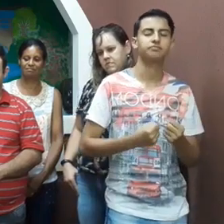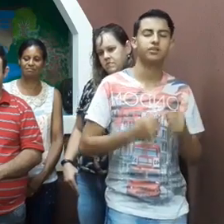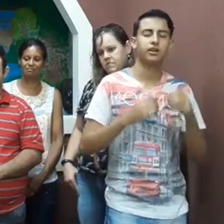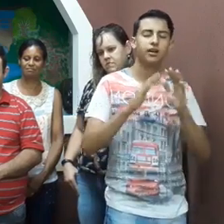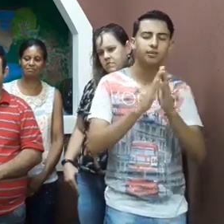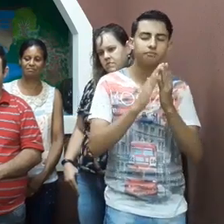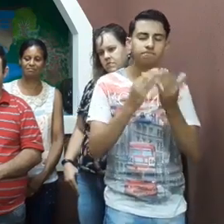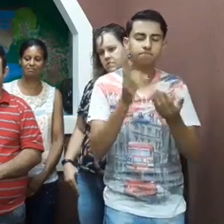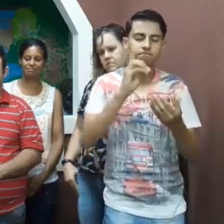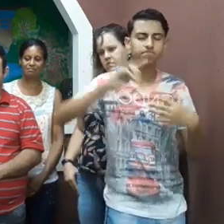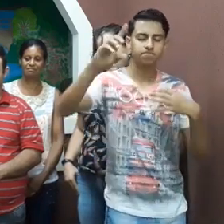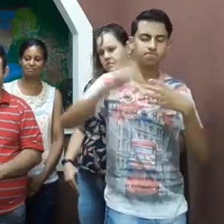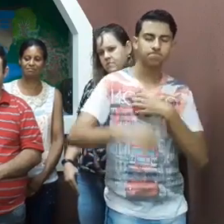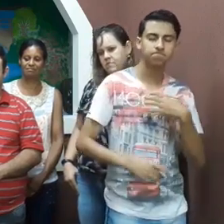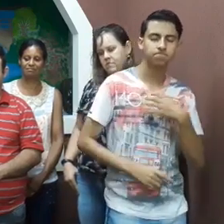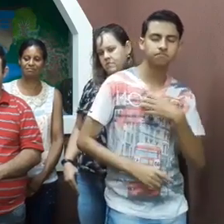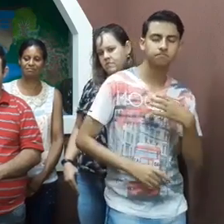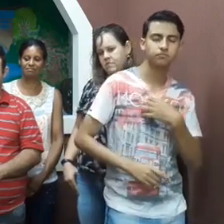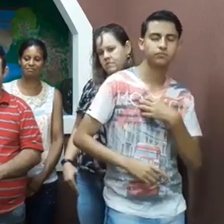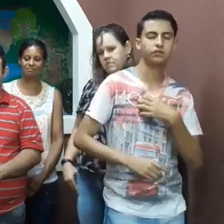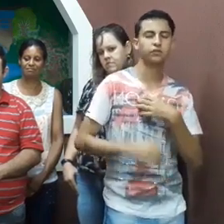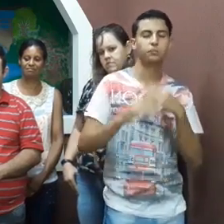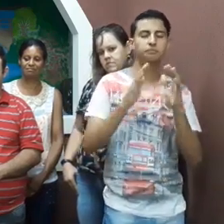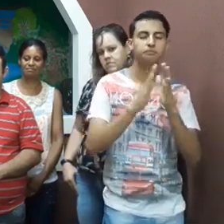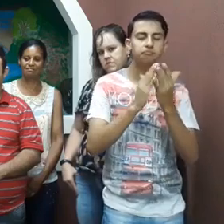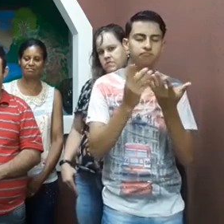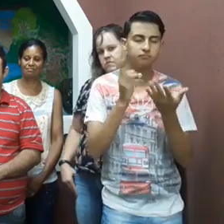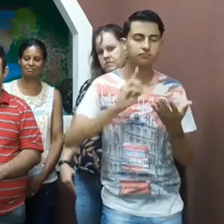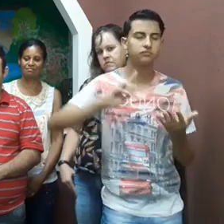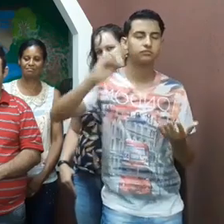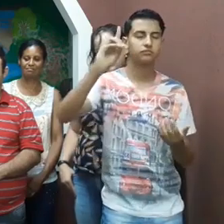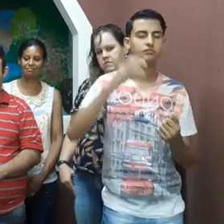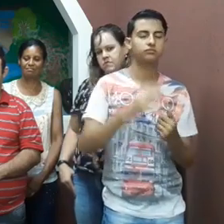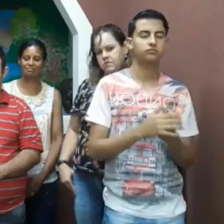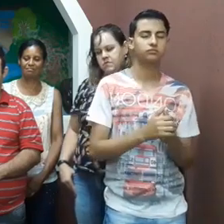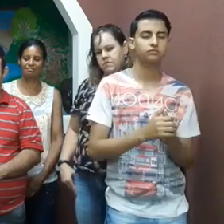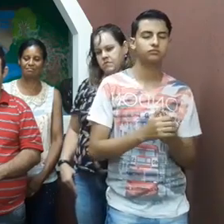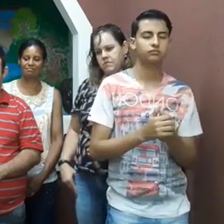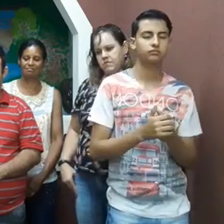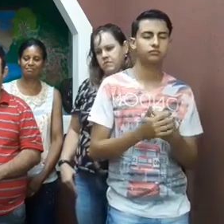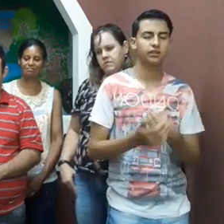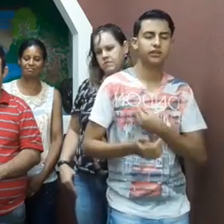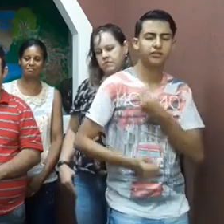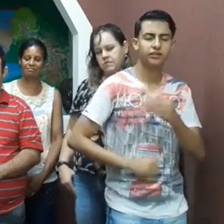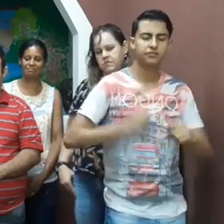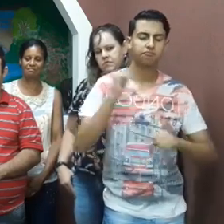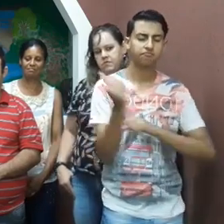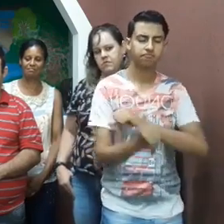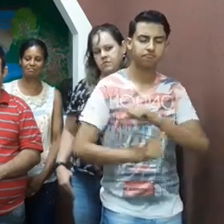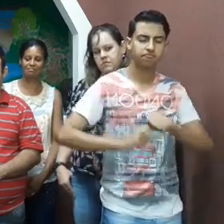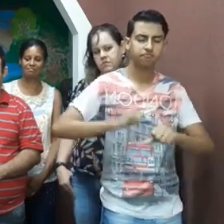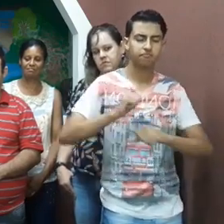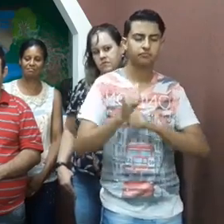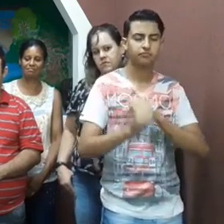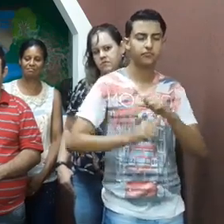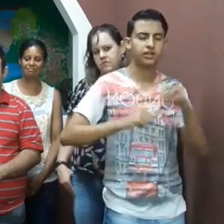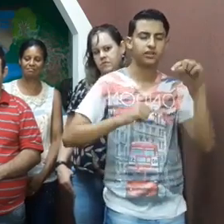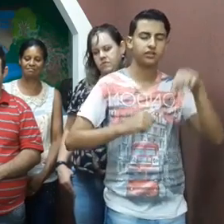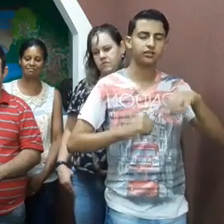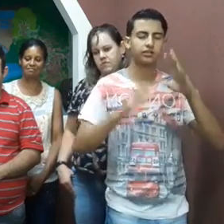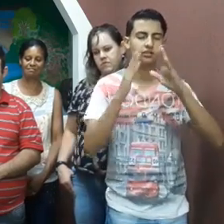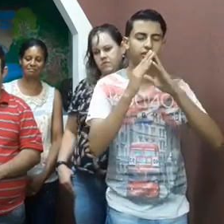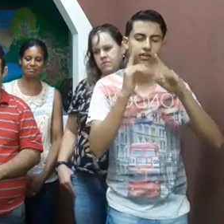eles possam ser tocados em seus corações com a Tua palavra, Senhor. Amém. Que vida possa ser transformada, ó Pai, através desta